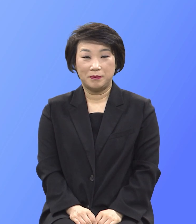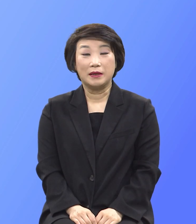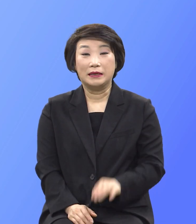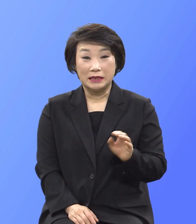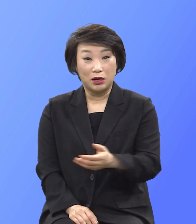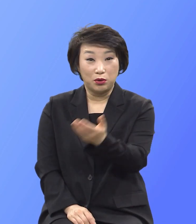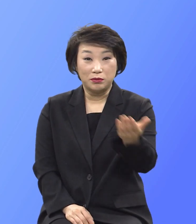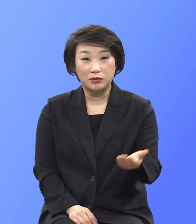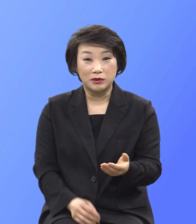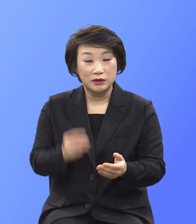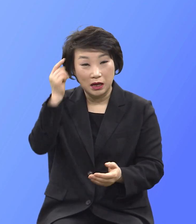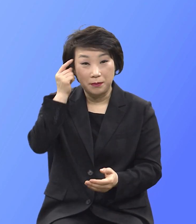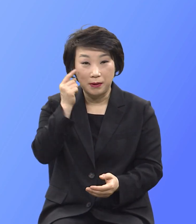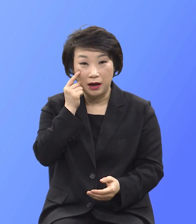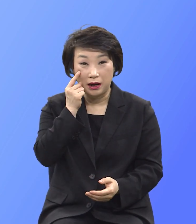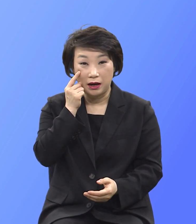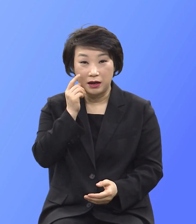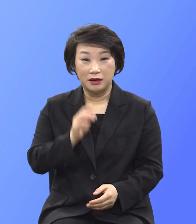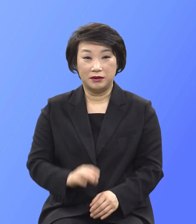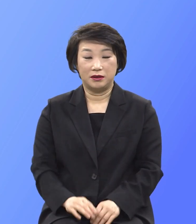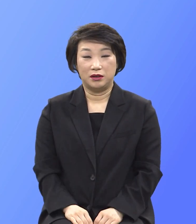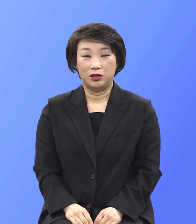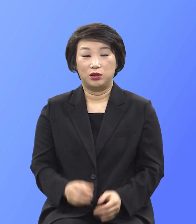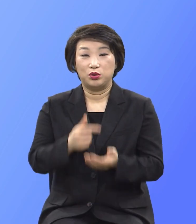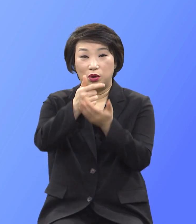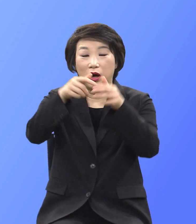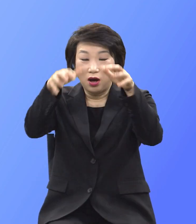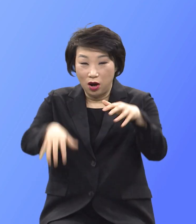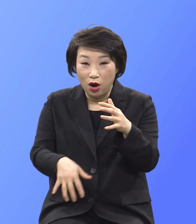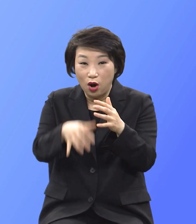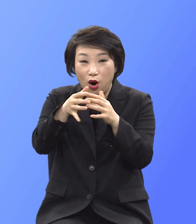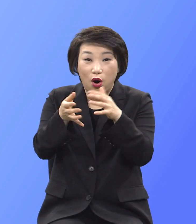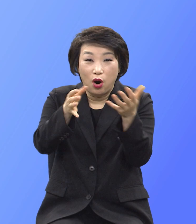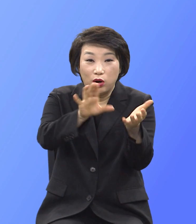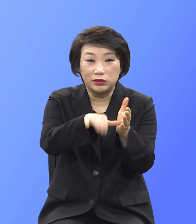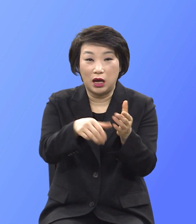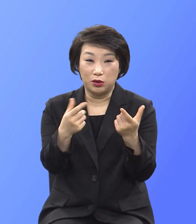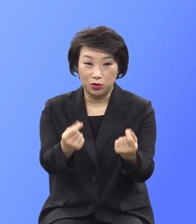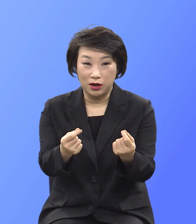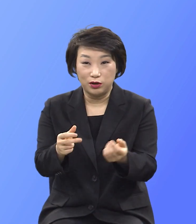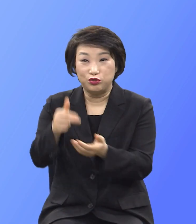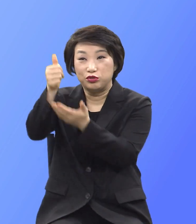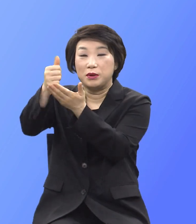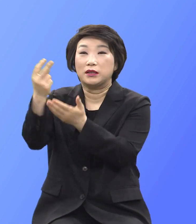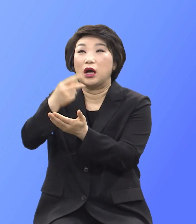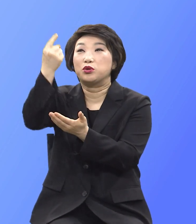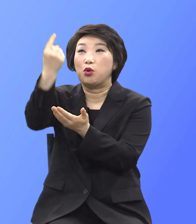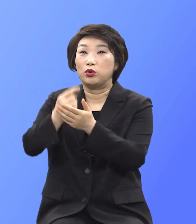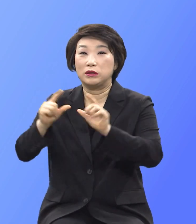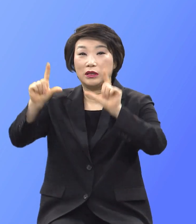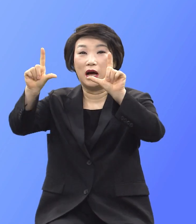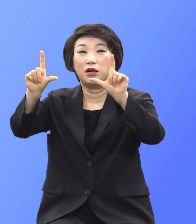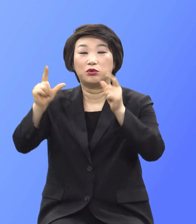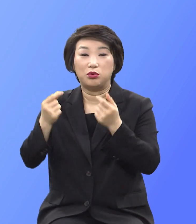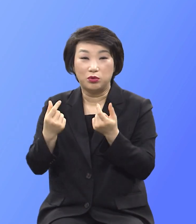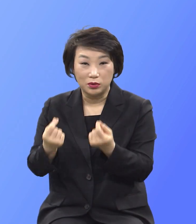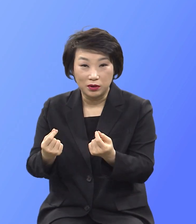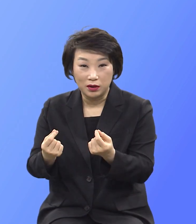잘 들어봐. 노아의 홍수 때와 똑같이 주님의 강림의